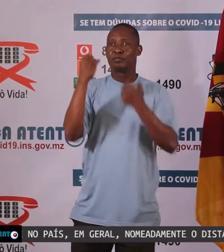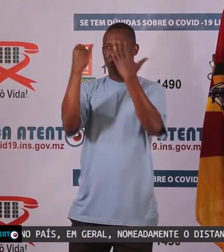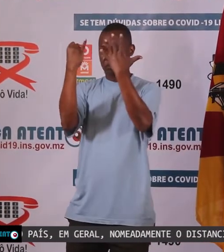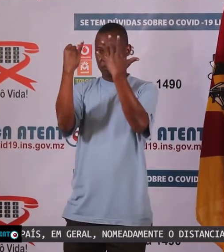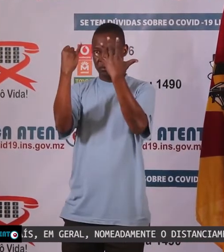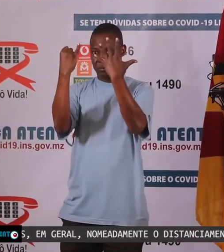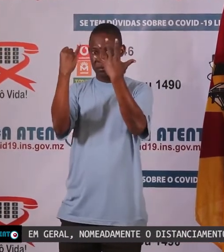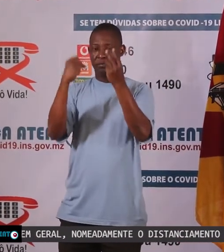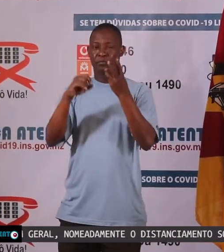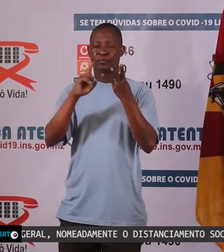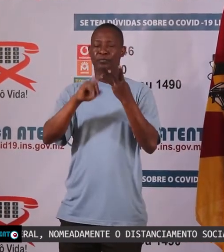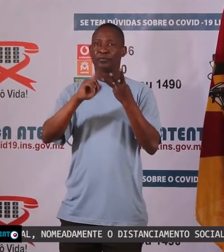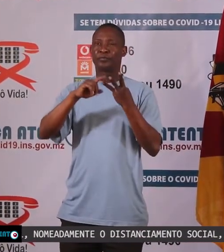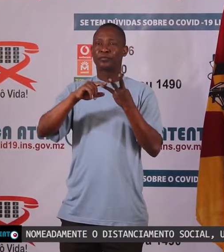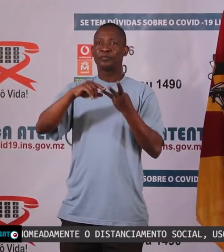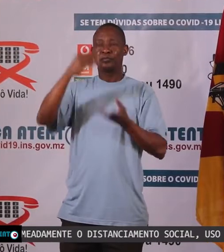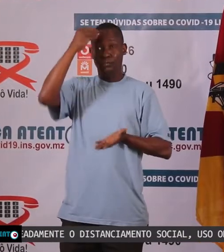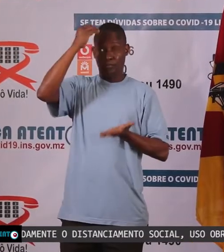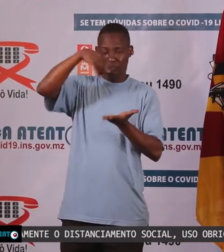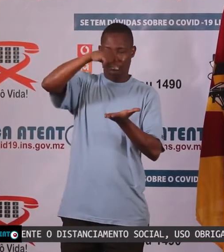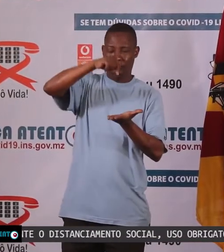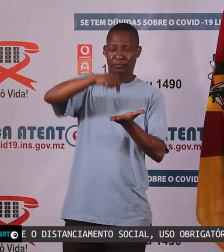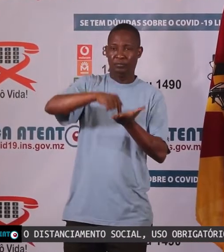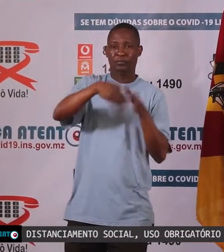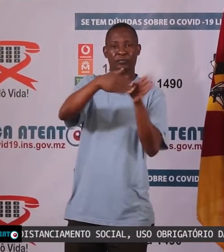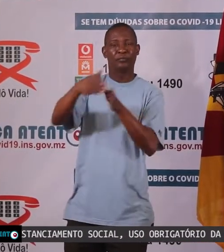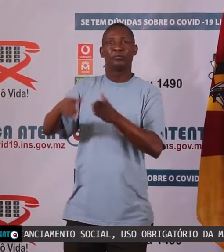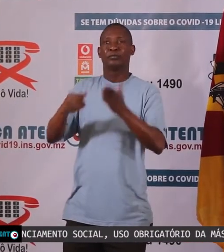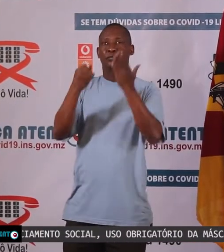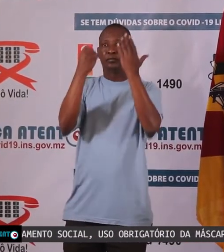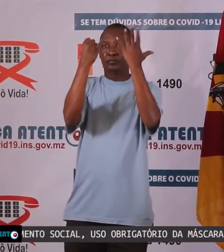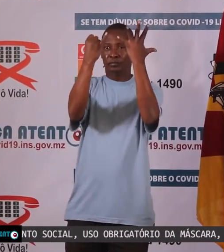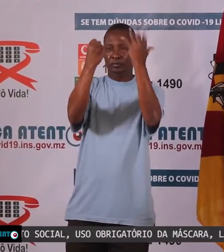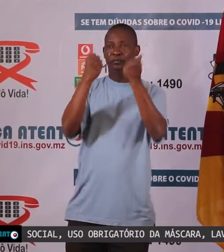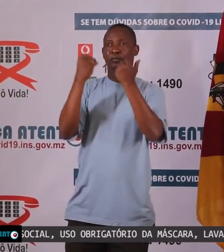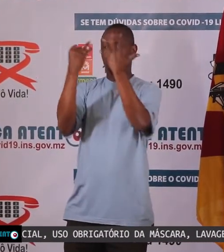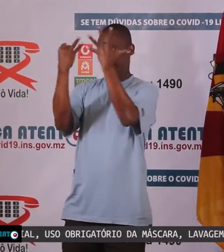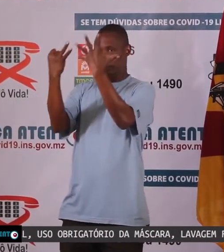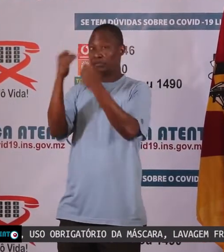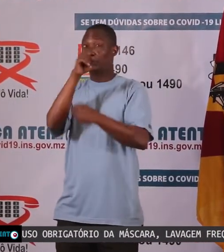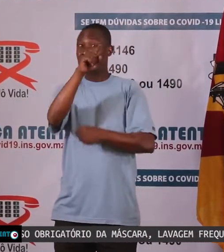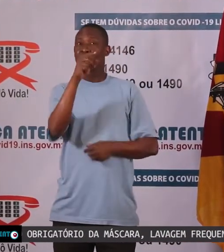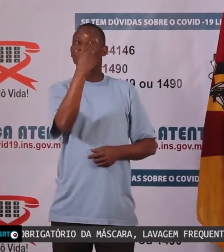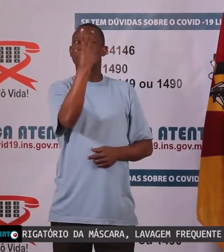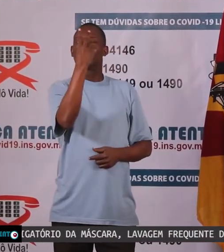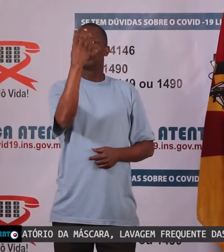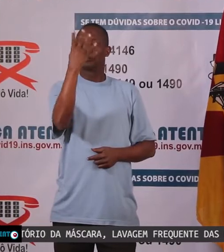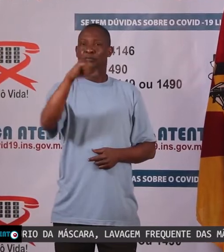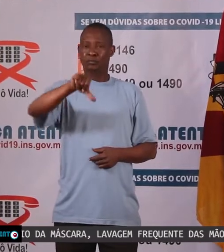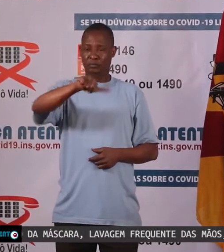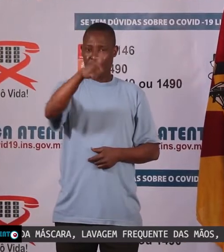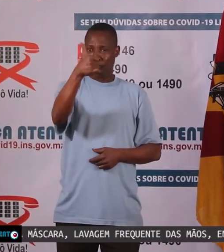Cidade de Maputo em terceiro lugar, com 67 casos, 24 recuperados. Província de Maputo